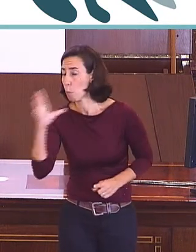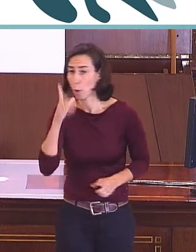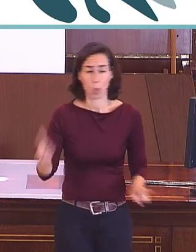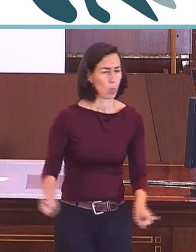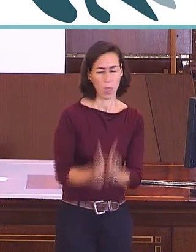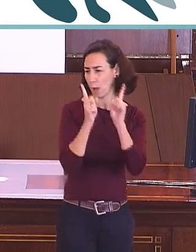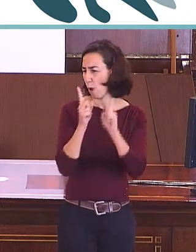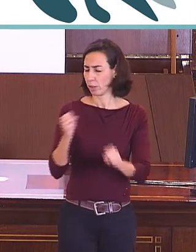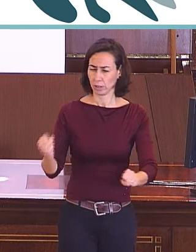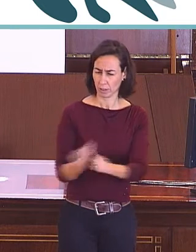por